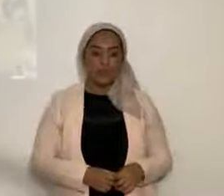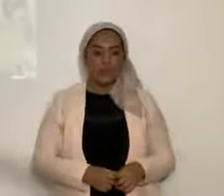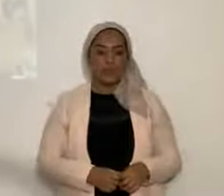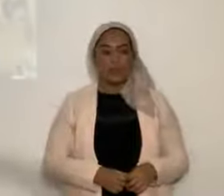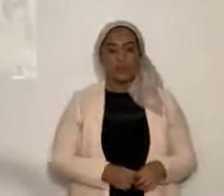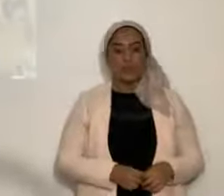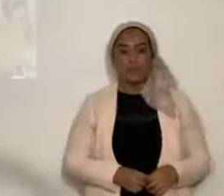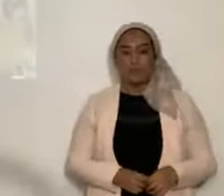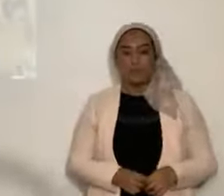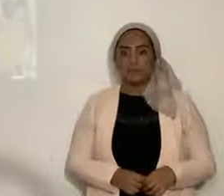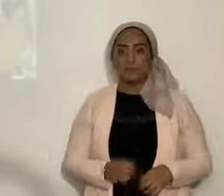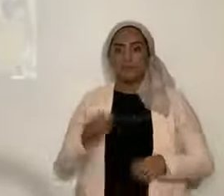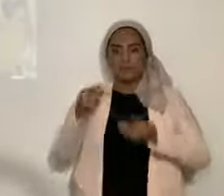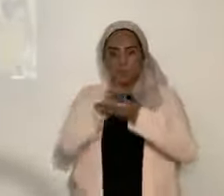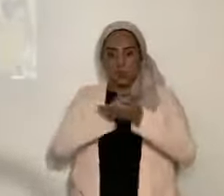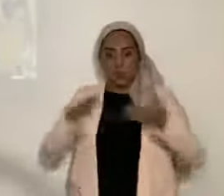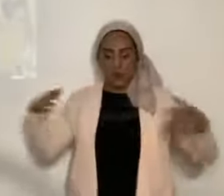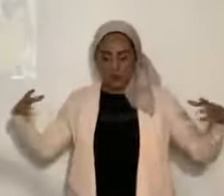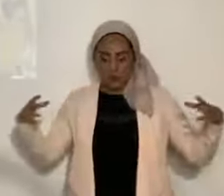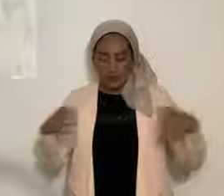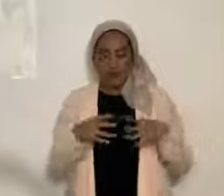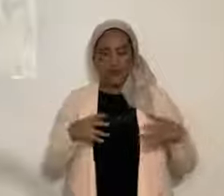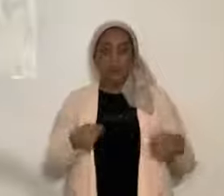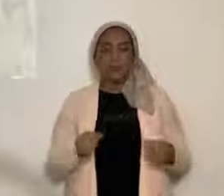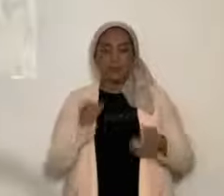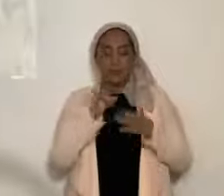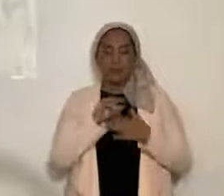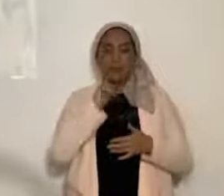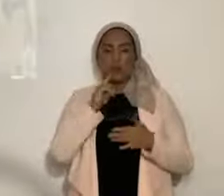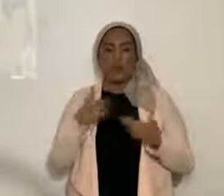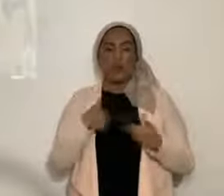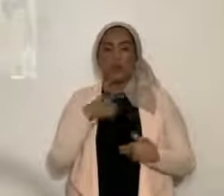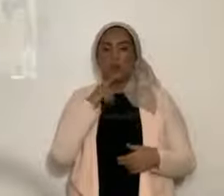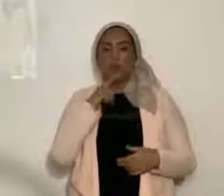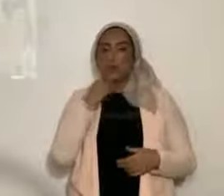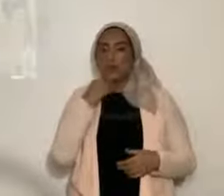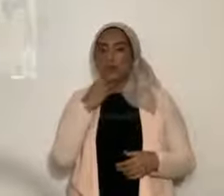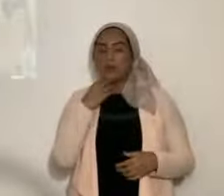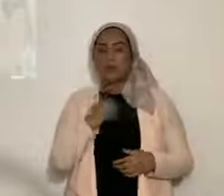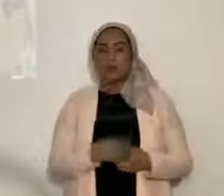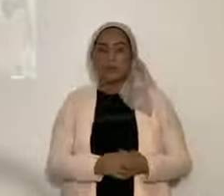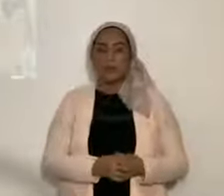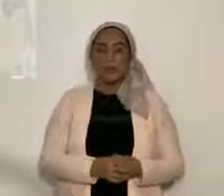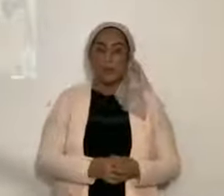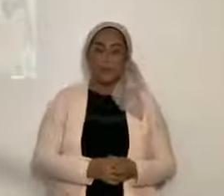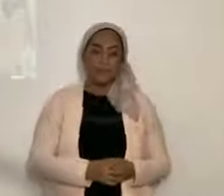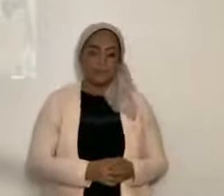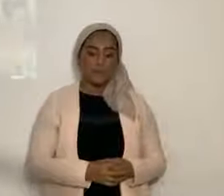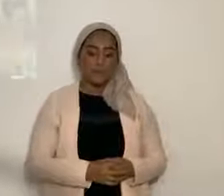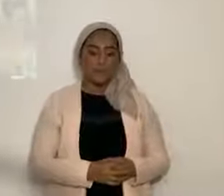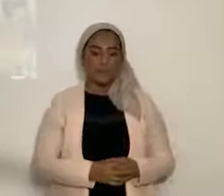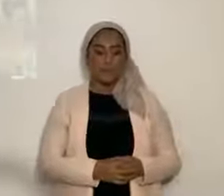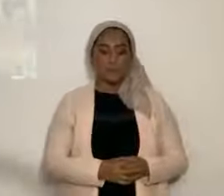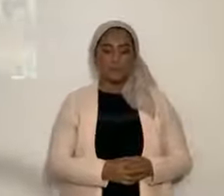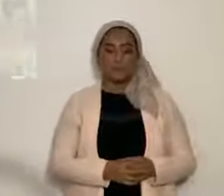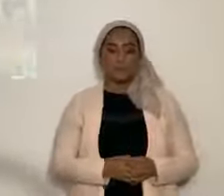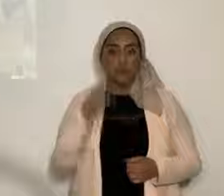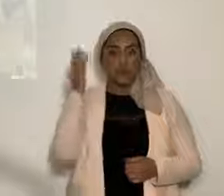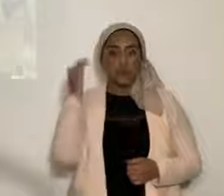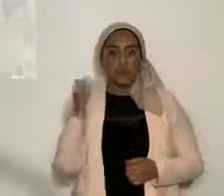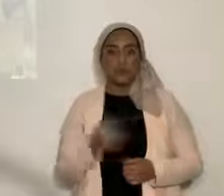Y una 14 convocación. Y es que esto sí está en hebreo original, digamos, no solo se perdió. No se perdió. Por lo